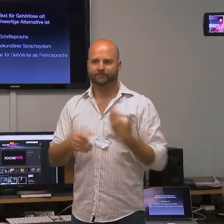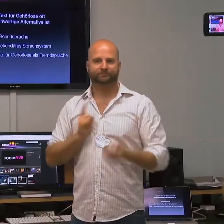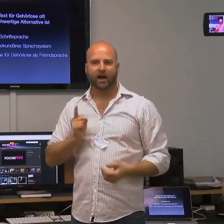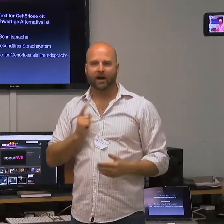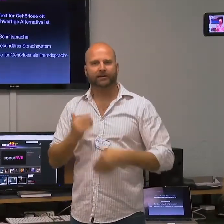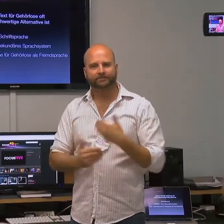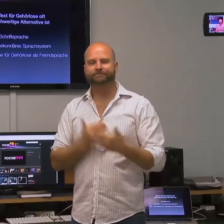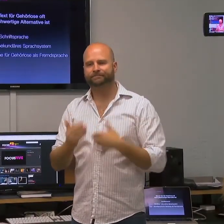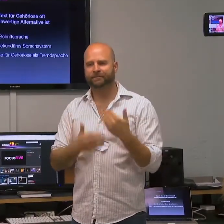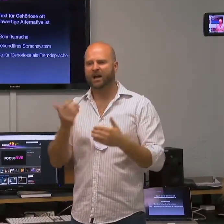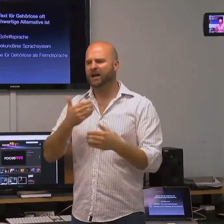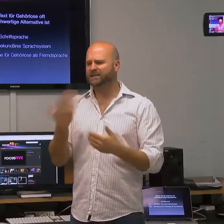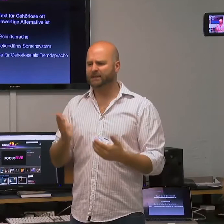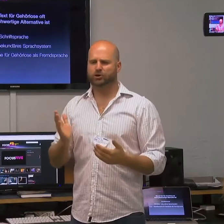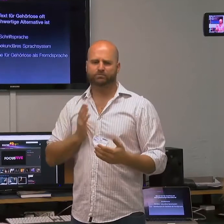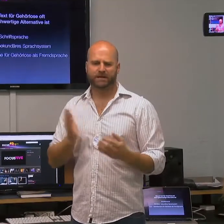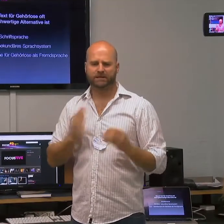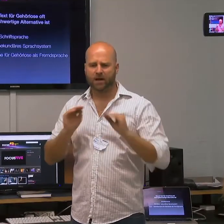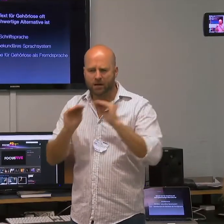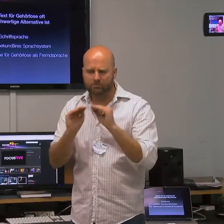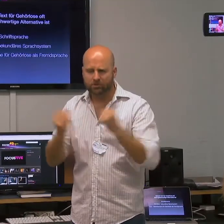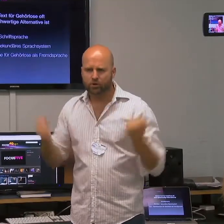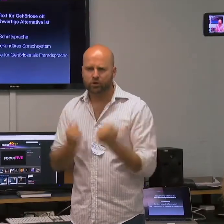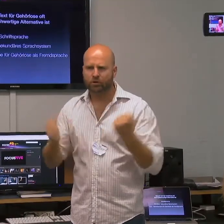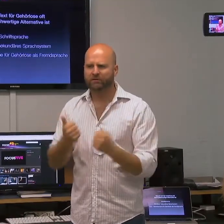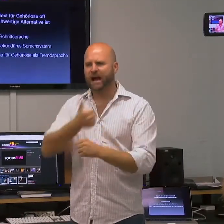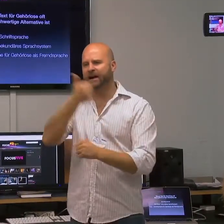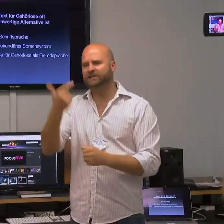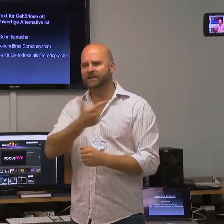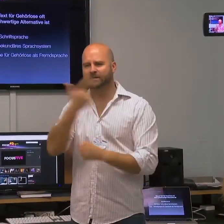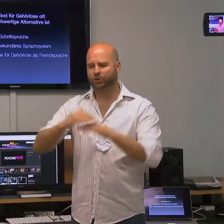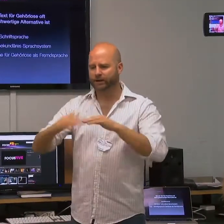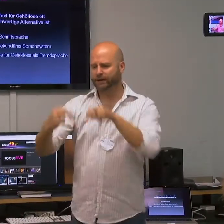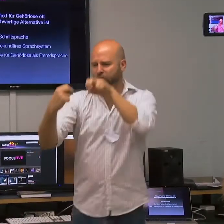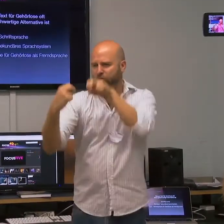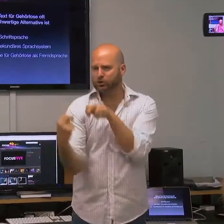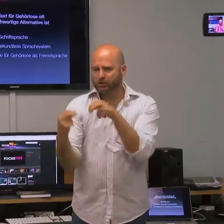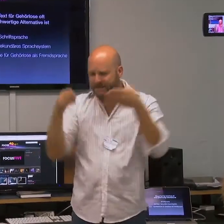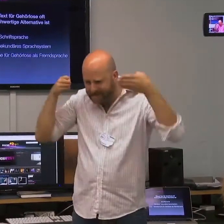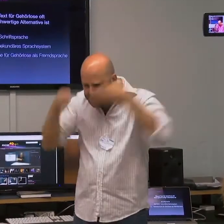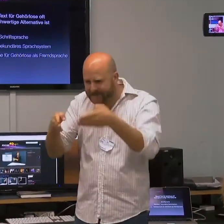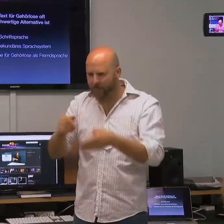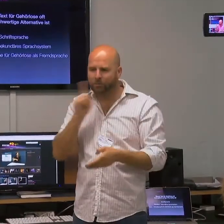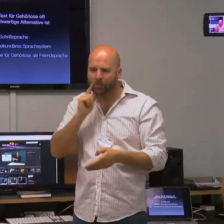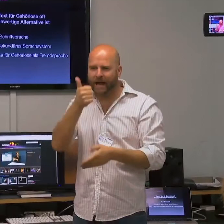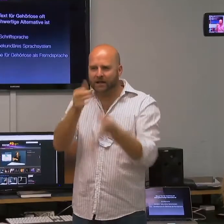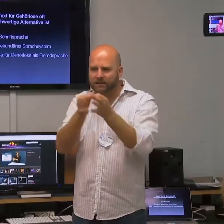passiv gar nichts mit. Müssen warten, 5-6 Jahre, bekommen noch ein bisschen Logopädie und so, in 1:1